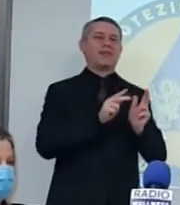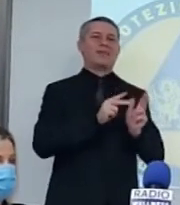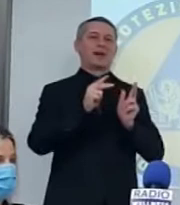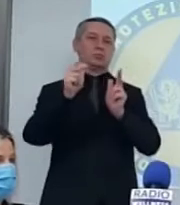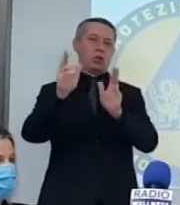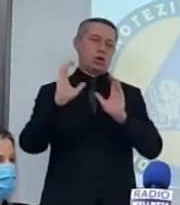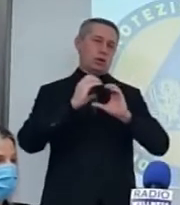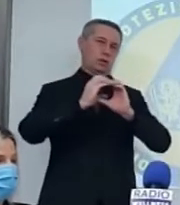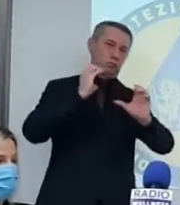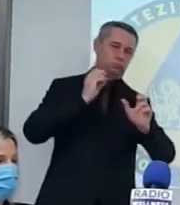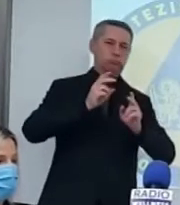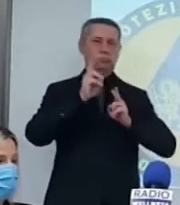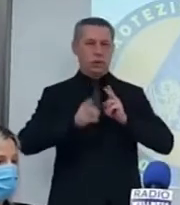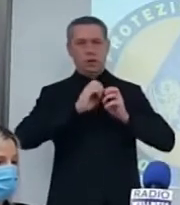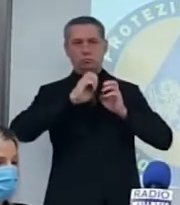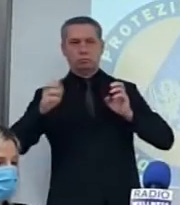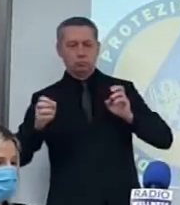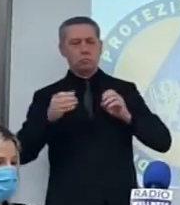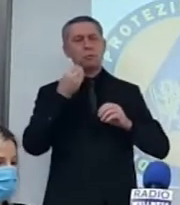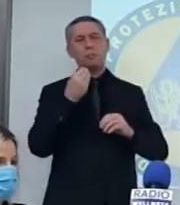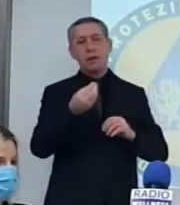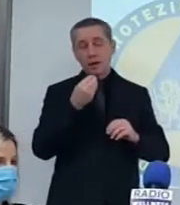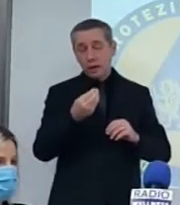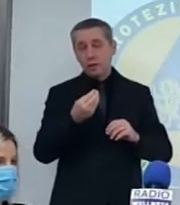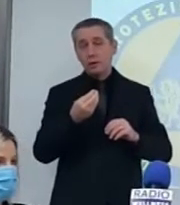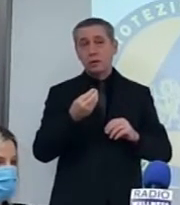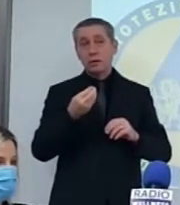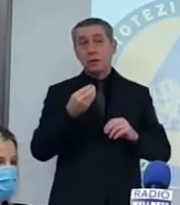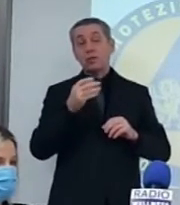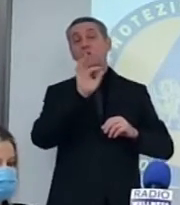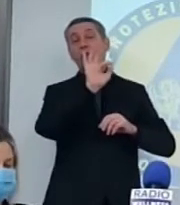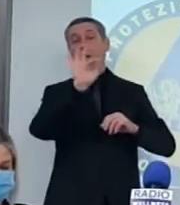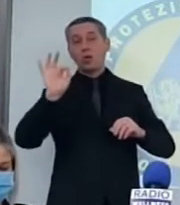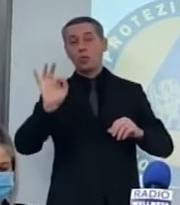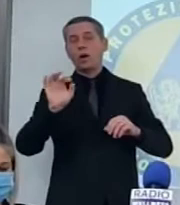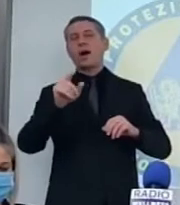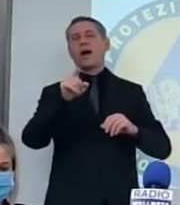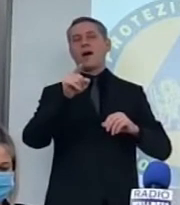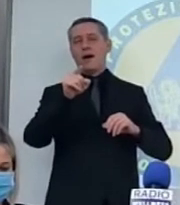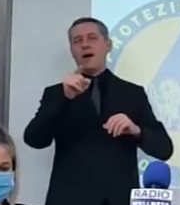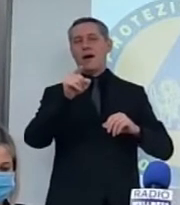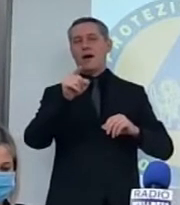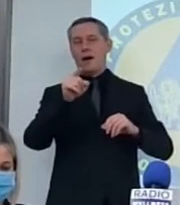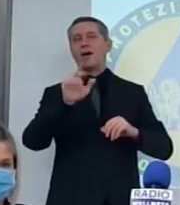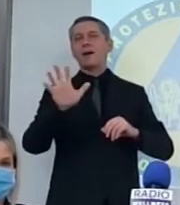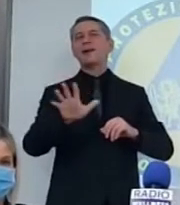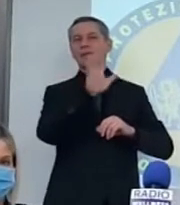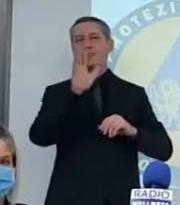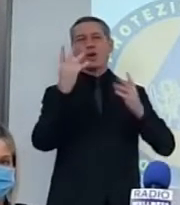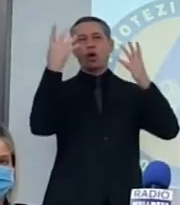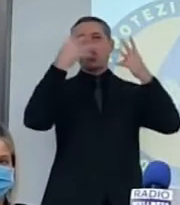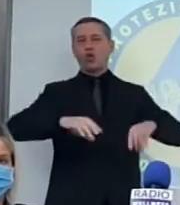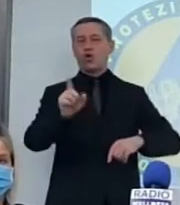dei trasporti perché perché non può passare l'idea siccome qualcuno vorrebbe far passare che non ci siamo organizzati